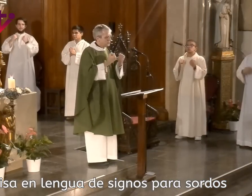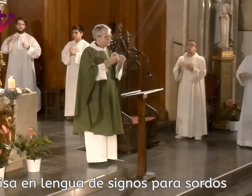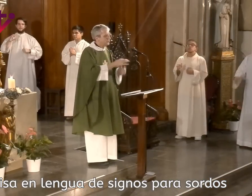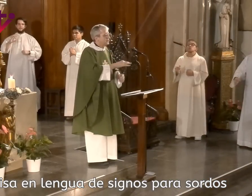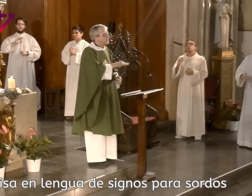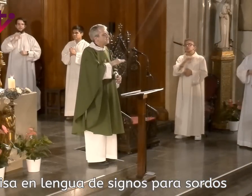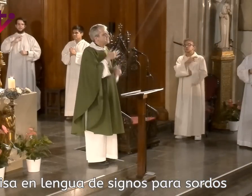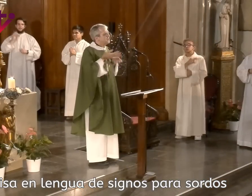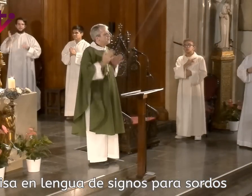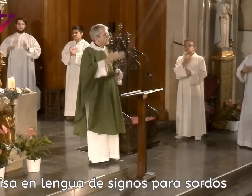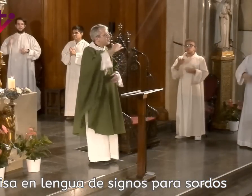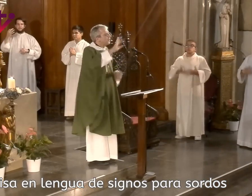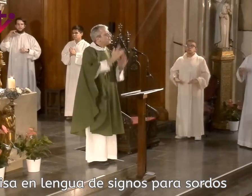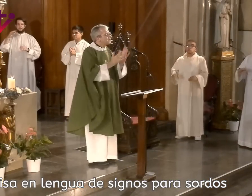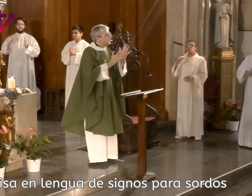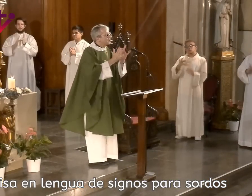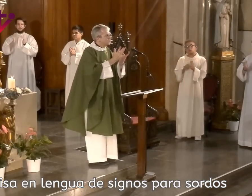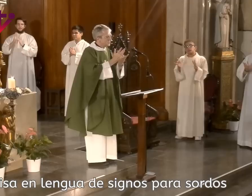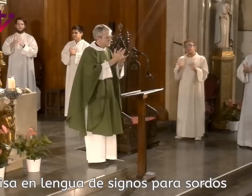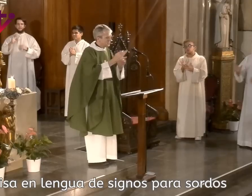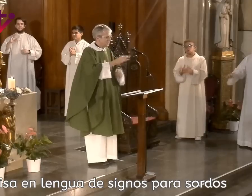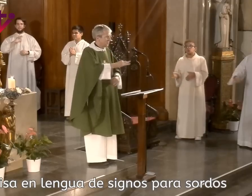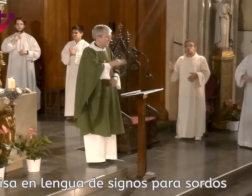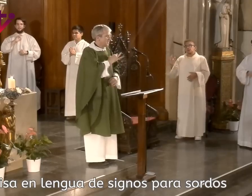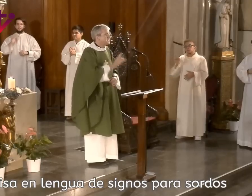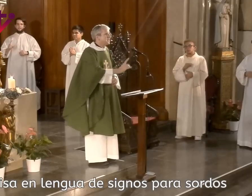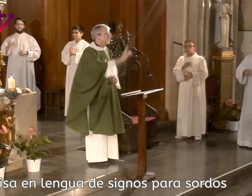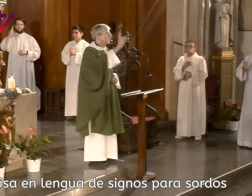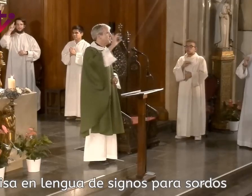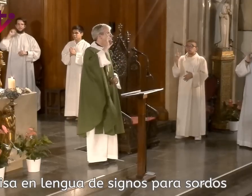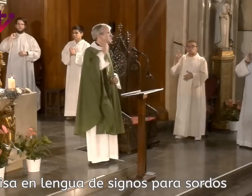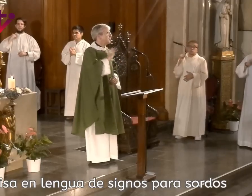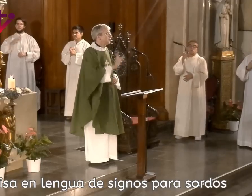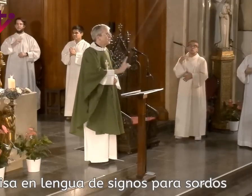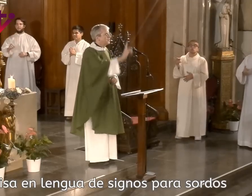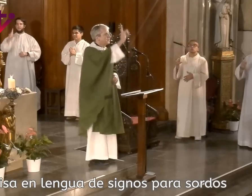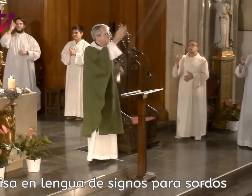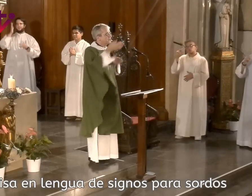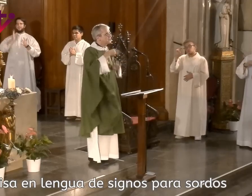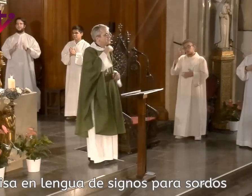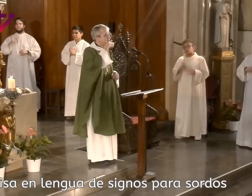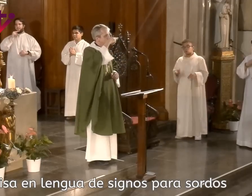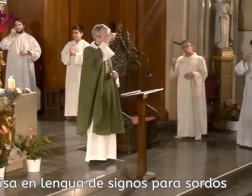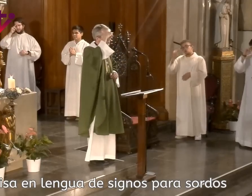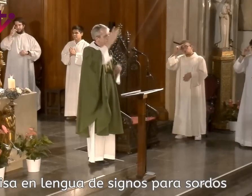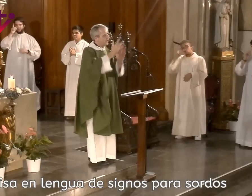Todopoderoso, Señor Hijo único Jesucristo, Señor Dios, Cordero de Dios, Hijo del